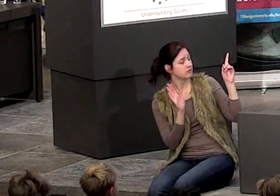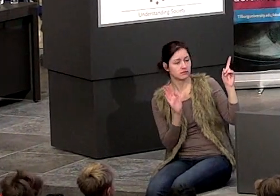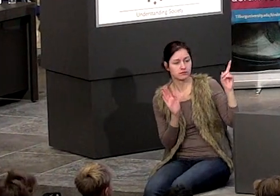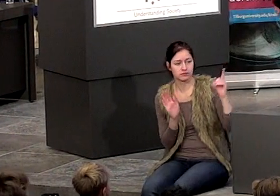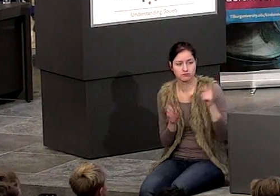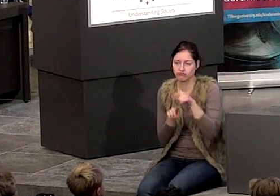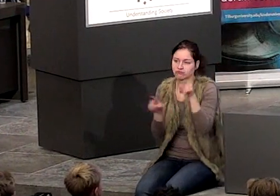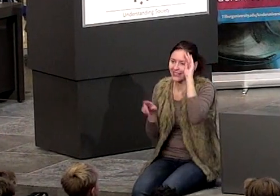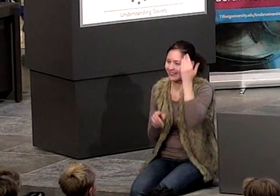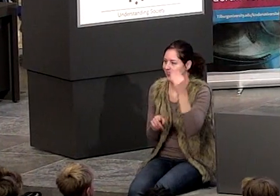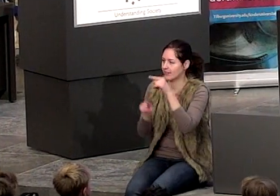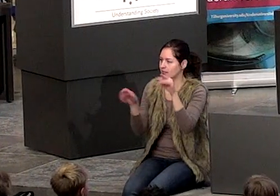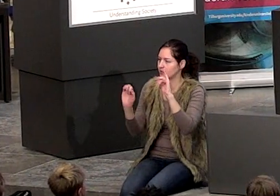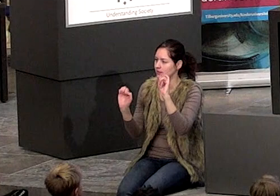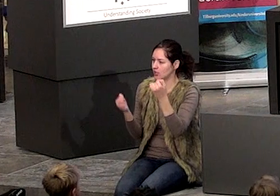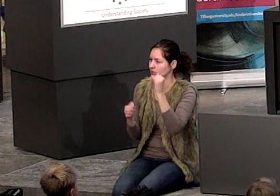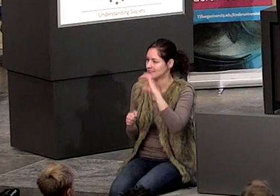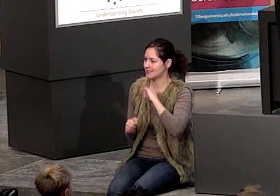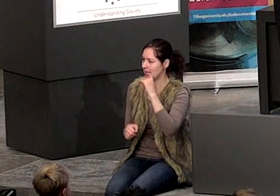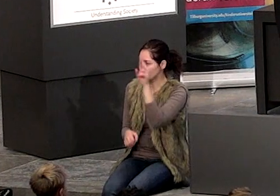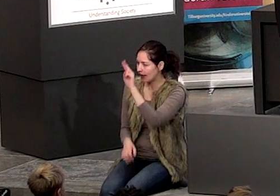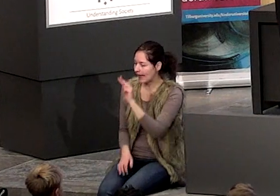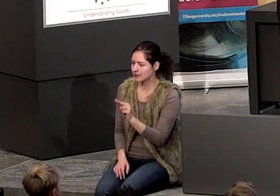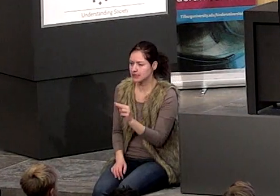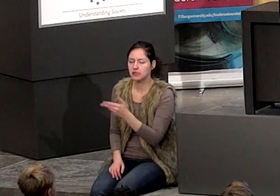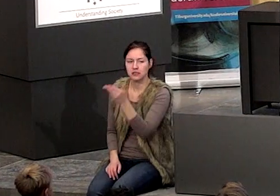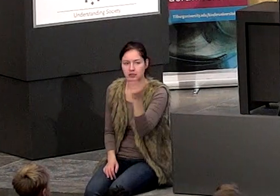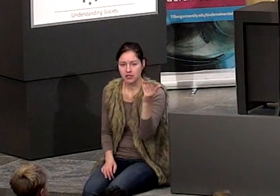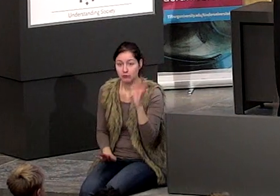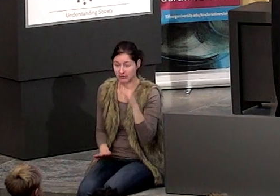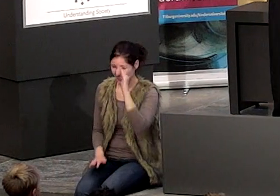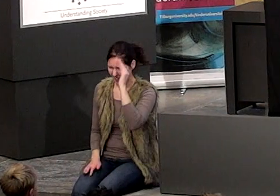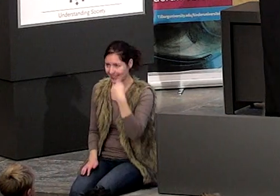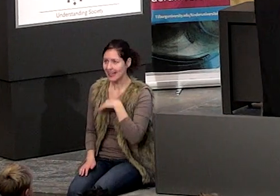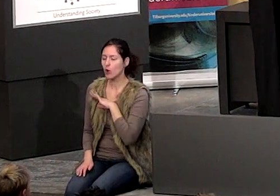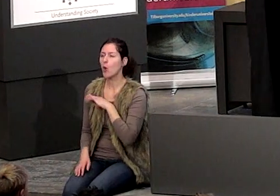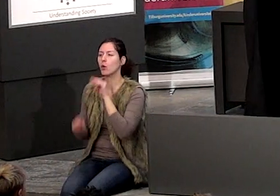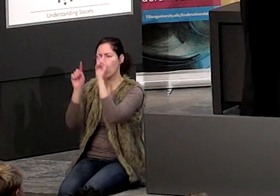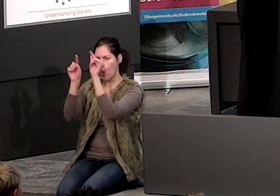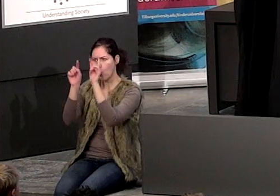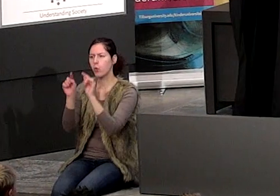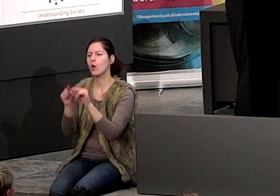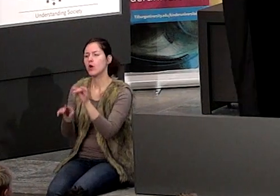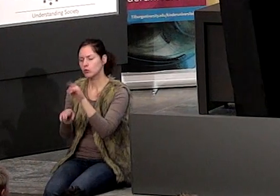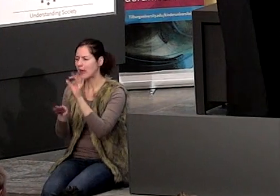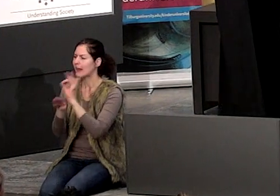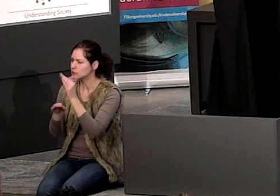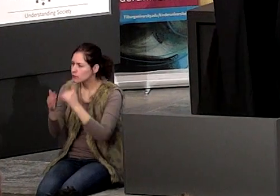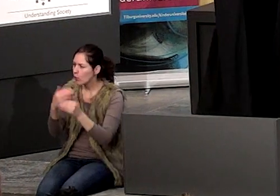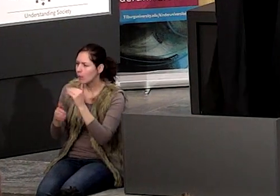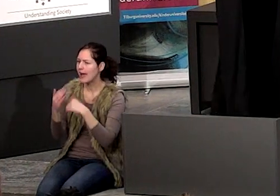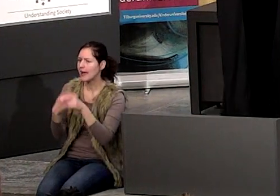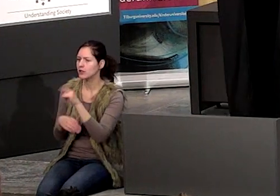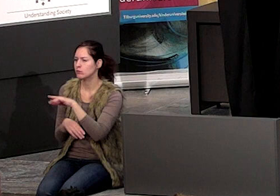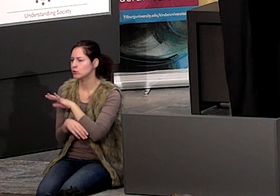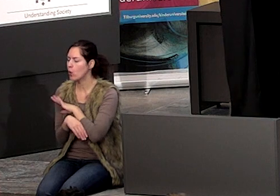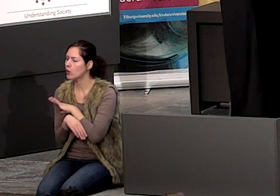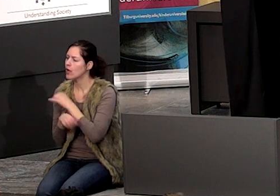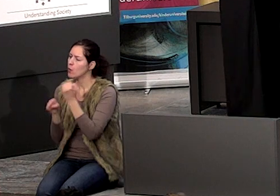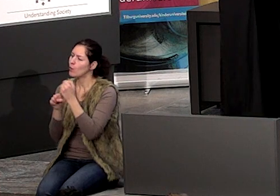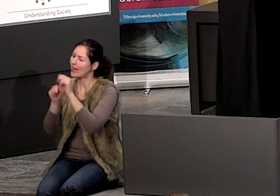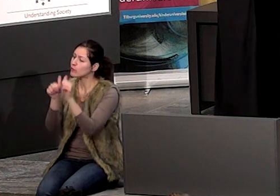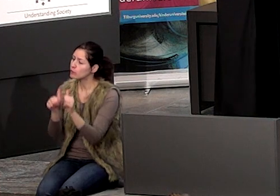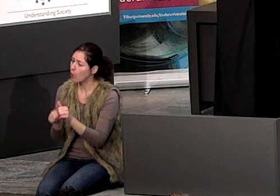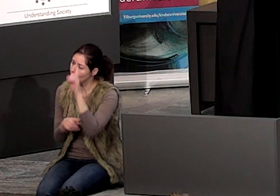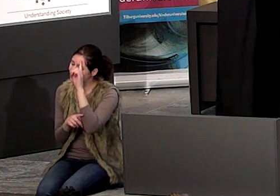kent het. Ja, jullie kunnen zelf lezen. Je herkent daar waarschijnlijk ook wel dingen. Ze moeten natuurlijk hun lessen voorbereiden. Leuke werkvormen bedenken.